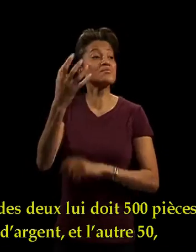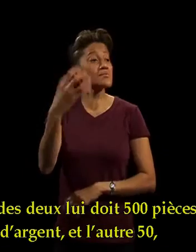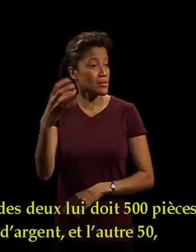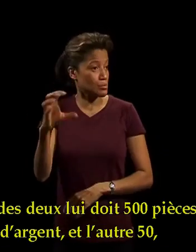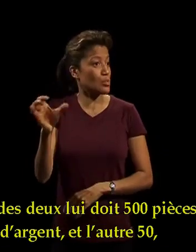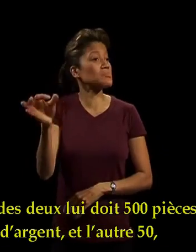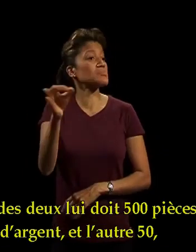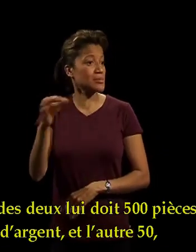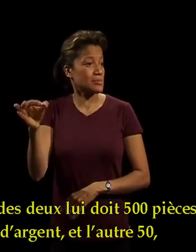l'autre 50.